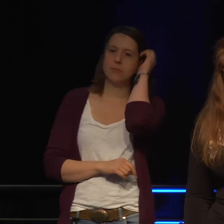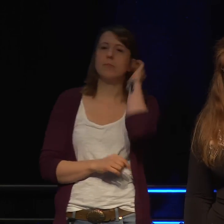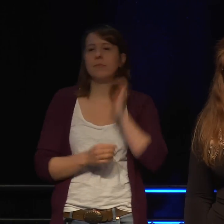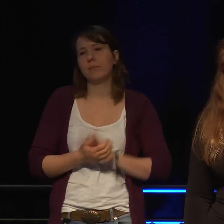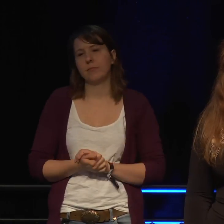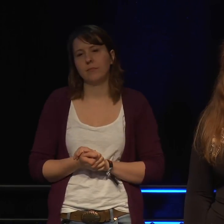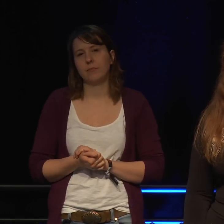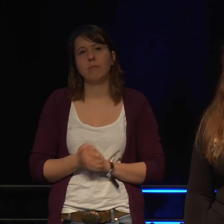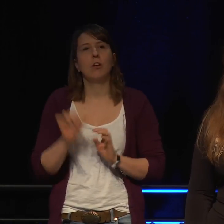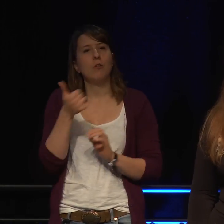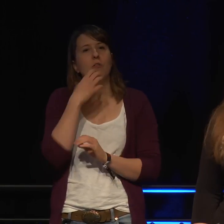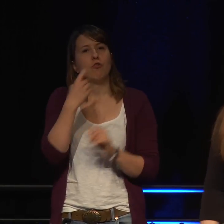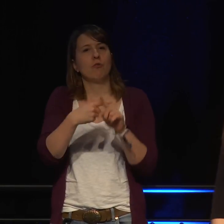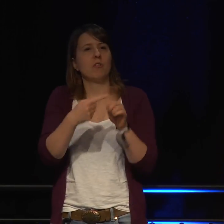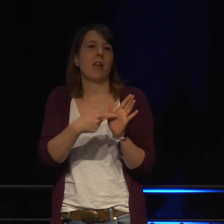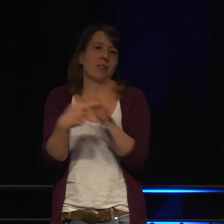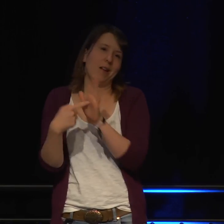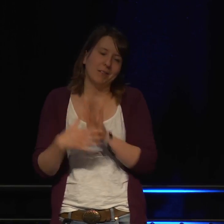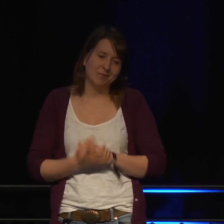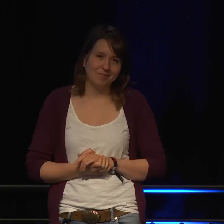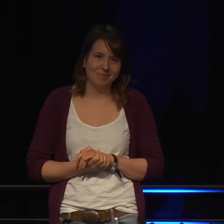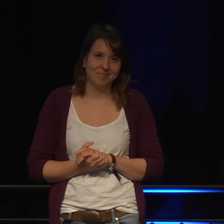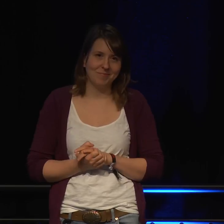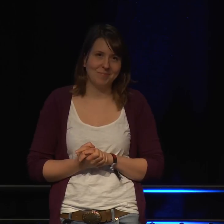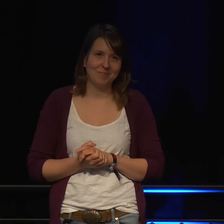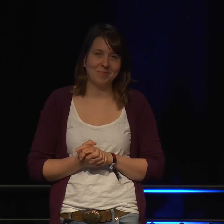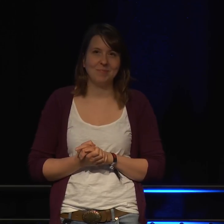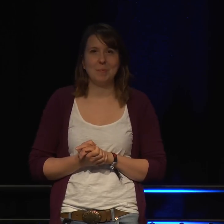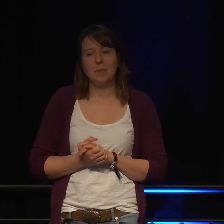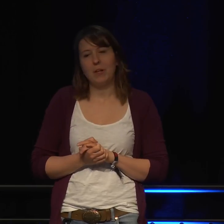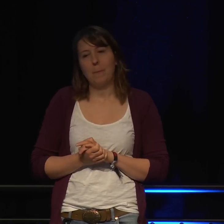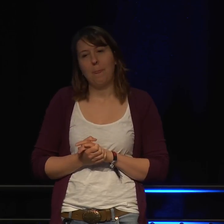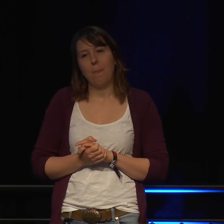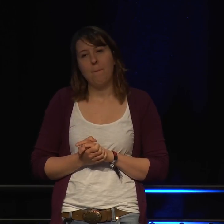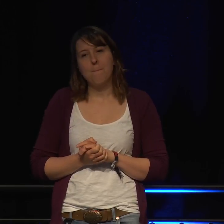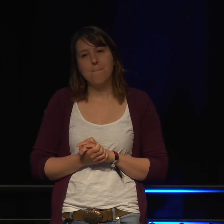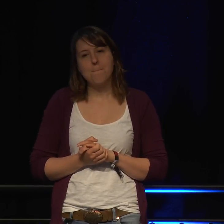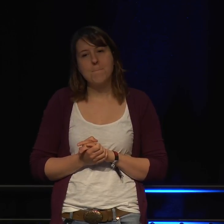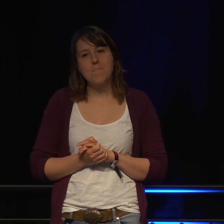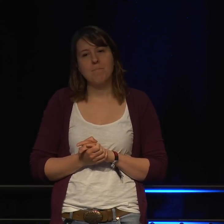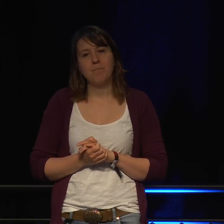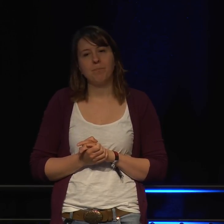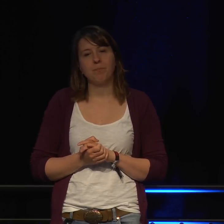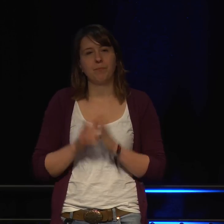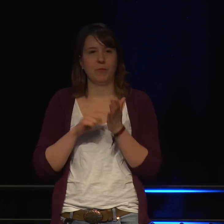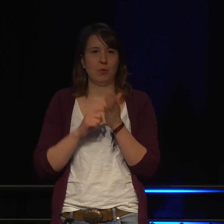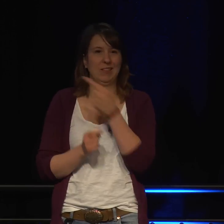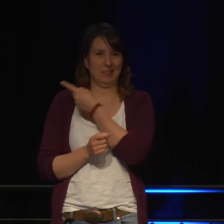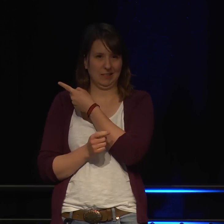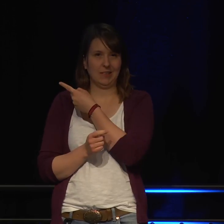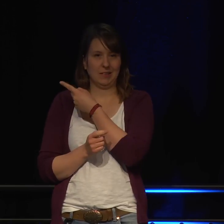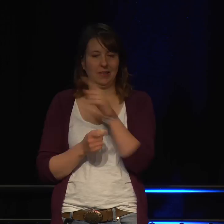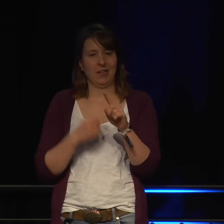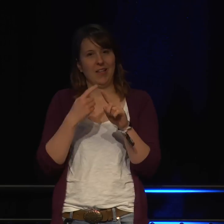me gusta empezar con algunos datos, porque estos datos muestran cómo se ha